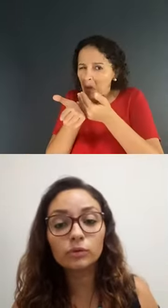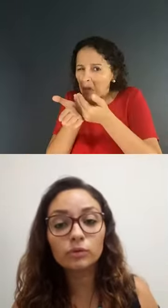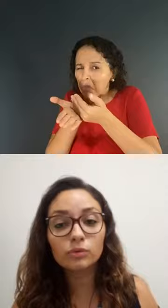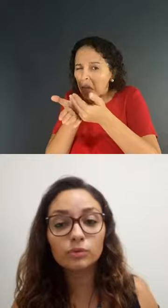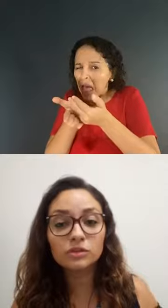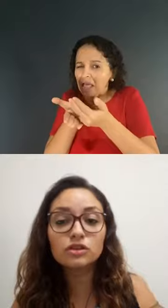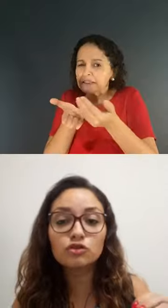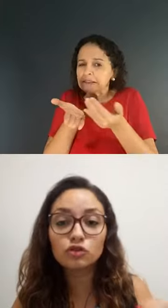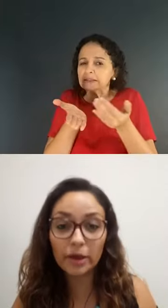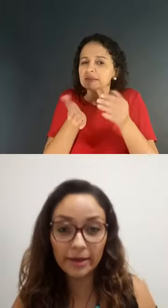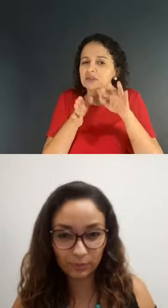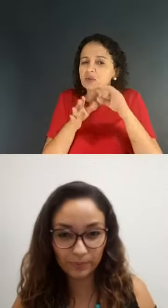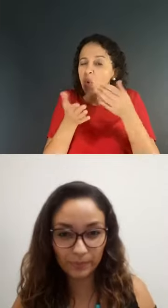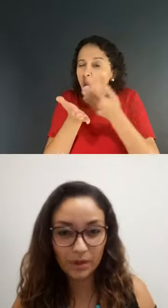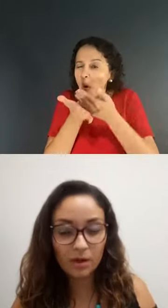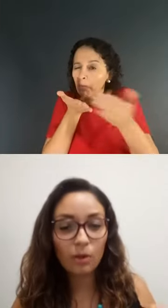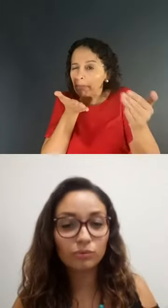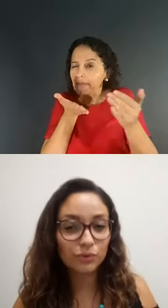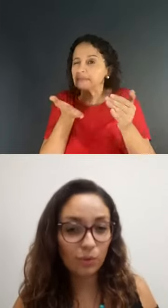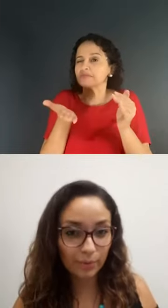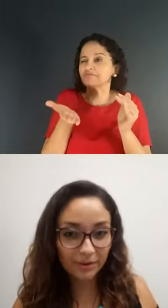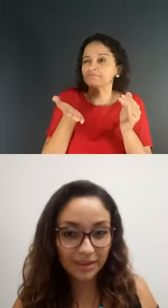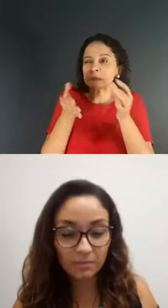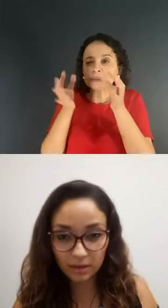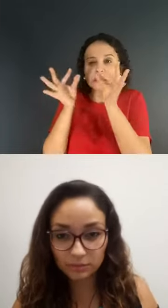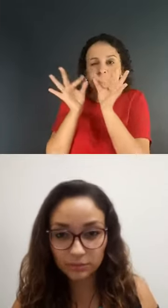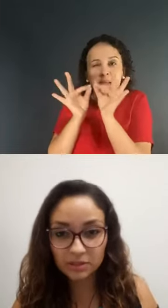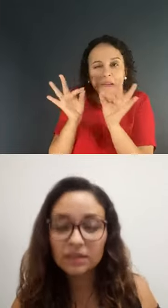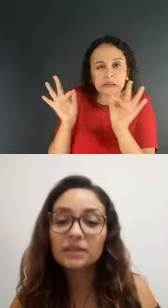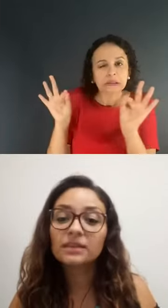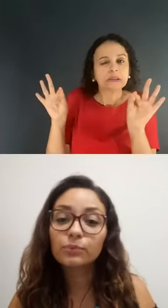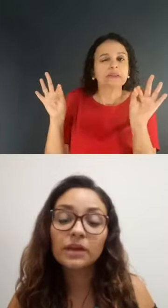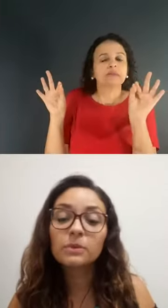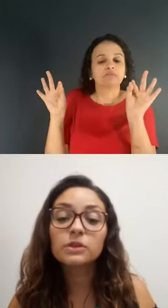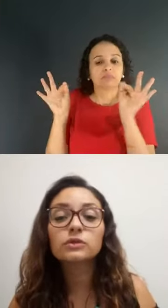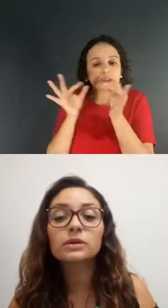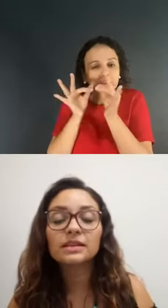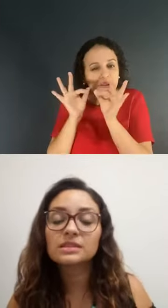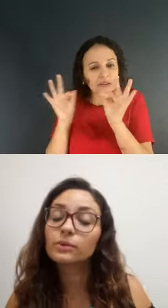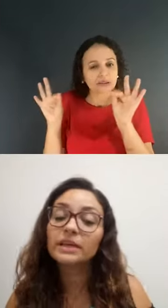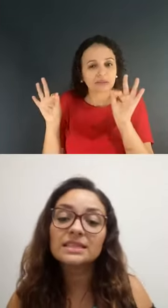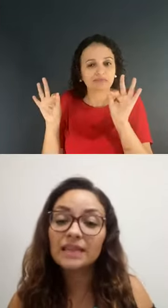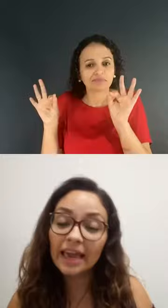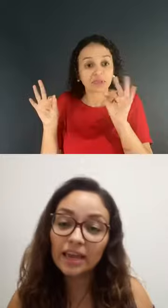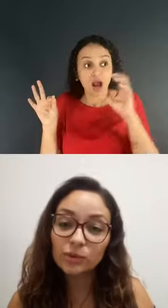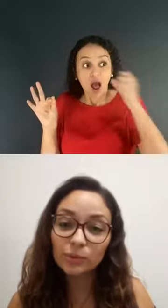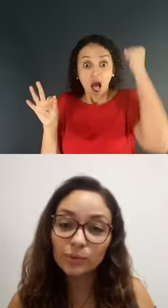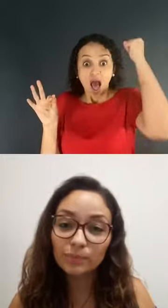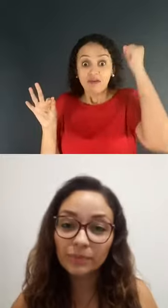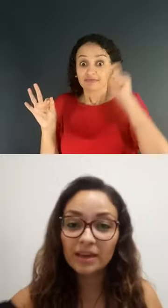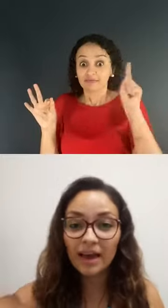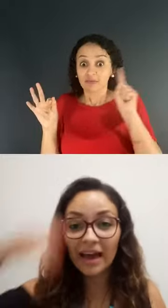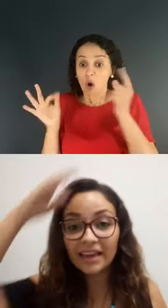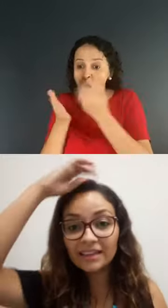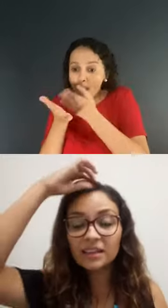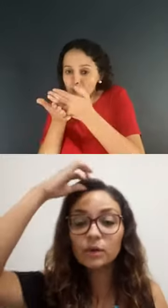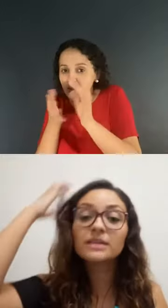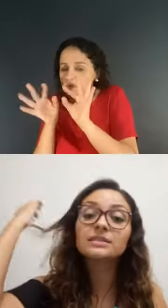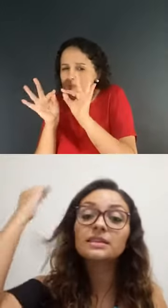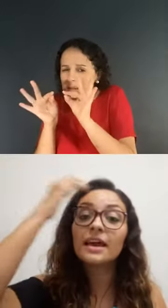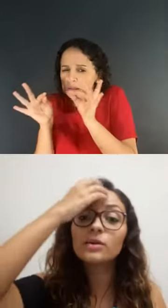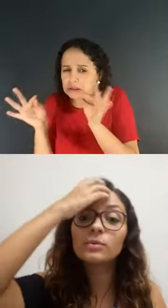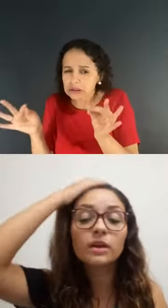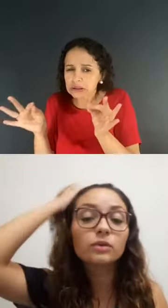é muito singelo alguns comportamentos, porque a pessoa está se conhecendo, ainda